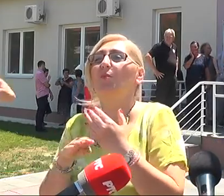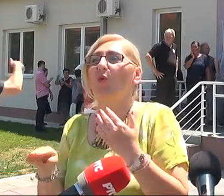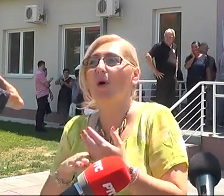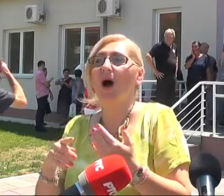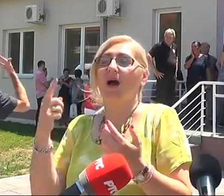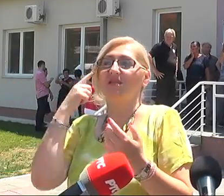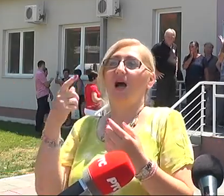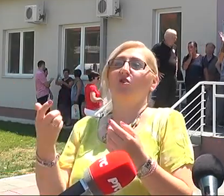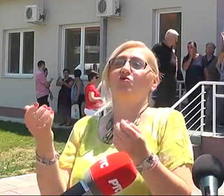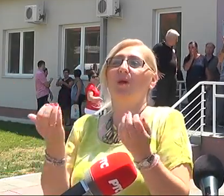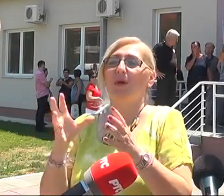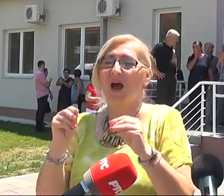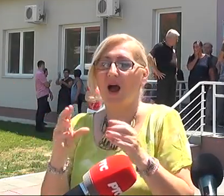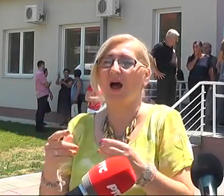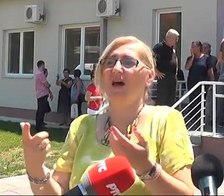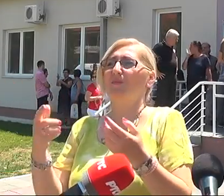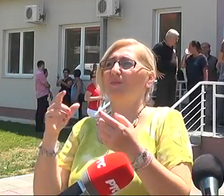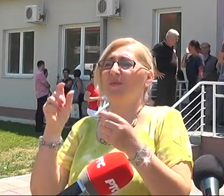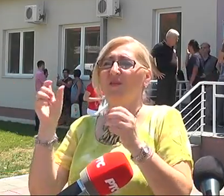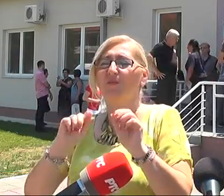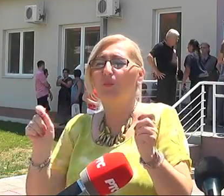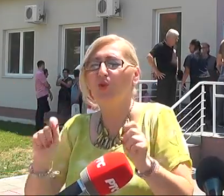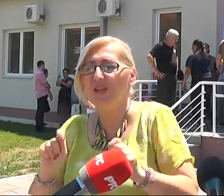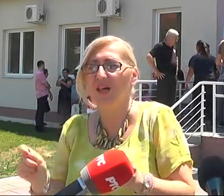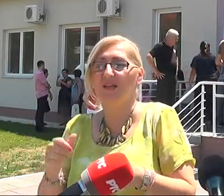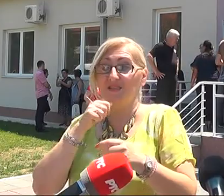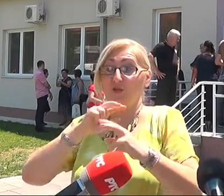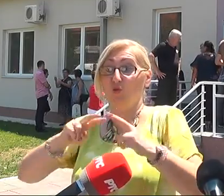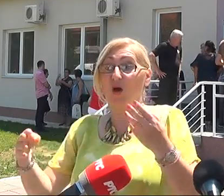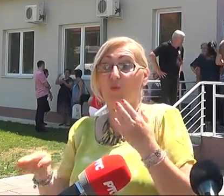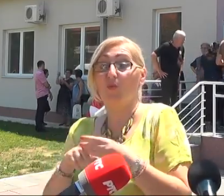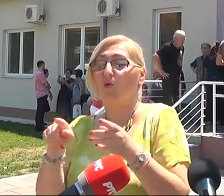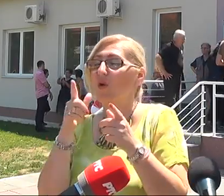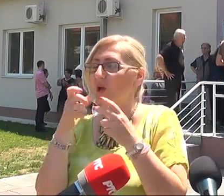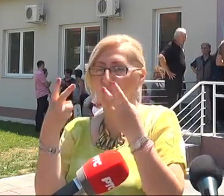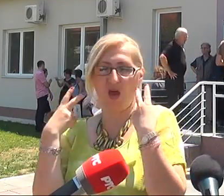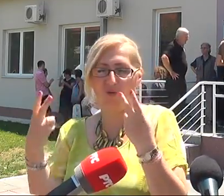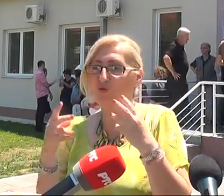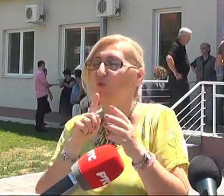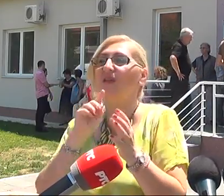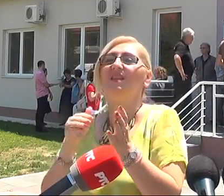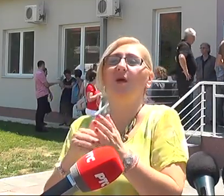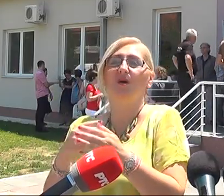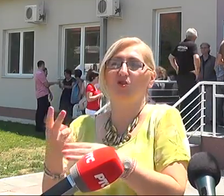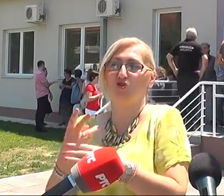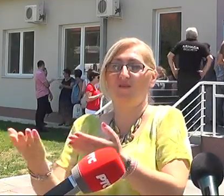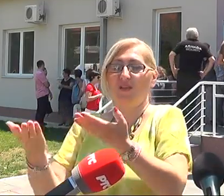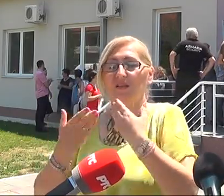Također nemaju pravo na besplatna pomagala, na primjer na baby alarme, na budilice i druga pomagala koja su jako važna,